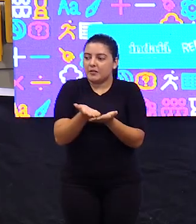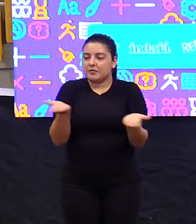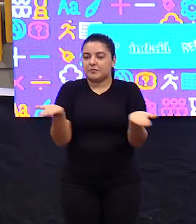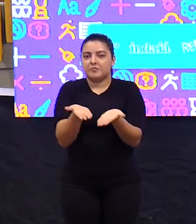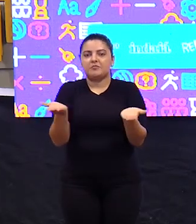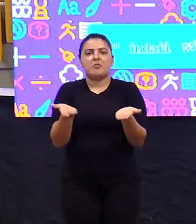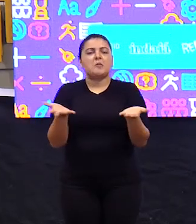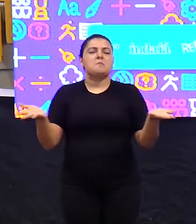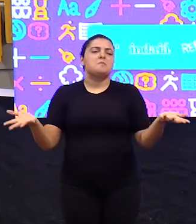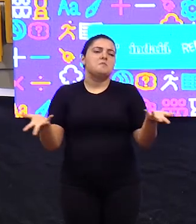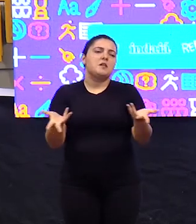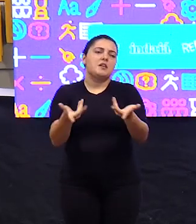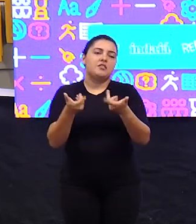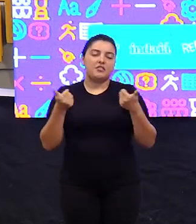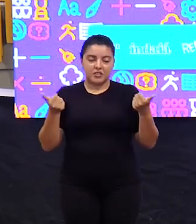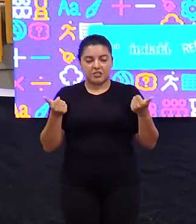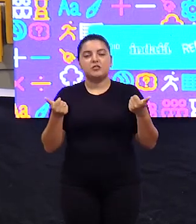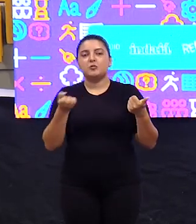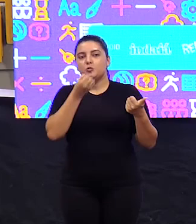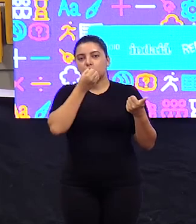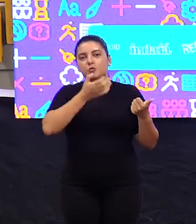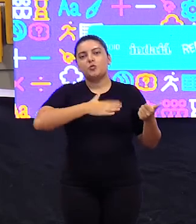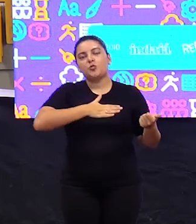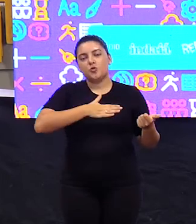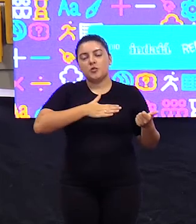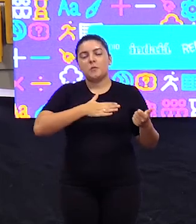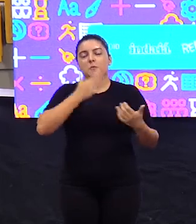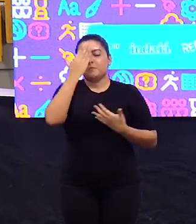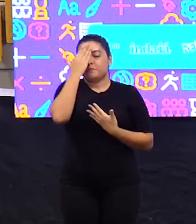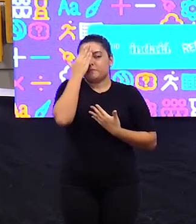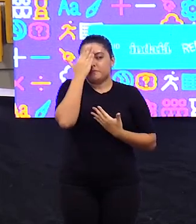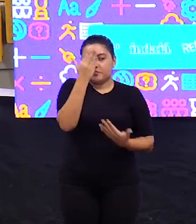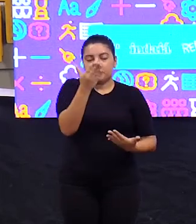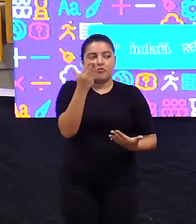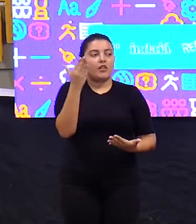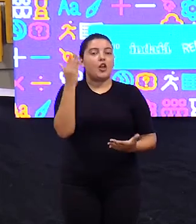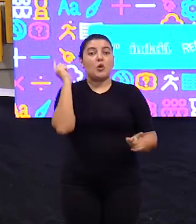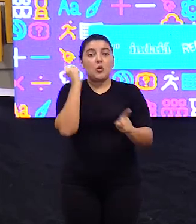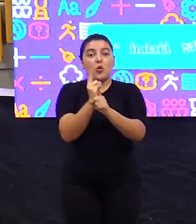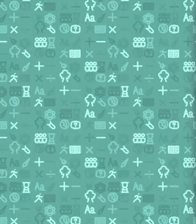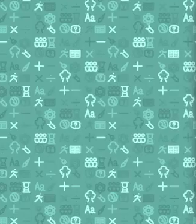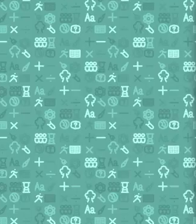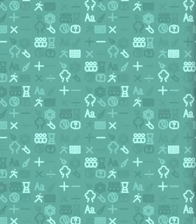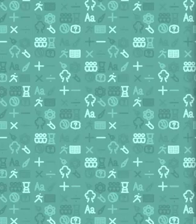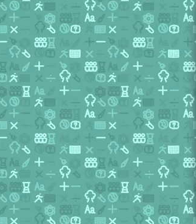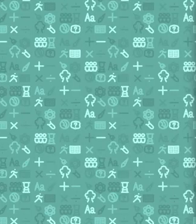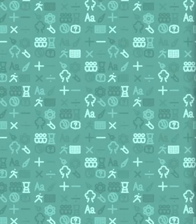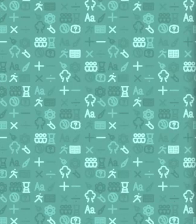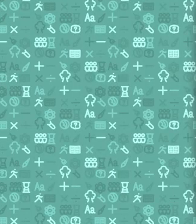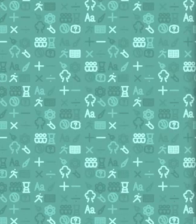Foi sensacional, incrível. Muitíssimo obrigado. Até a próxima vez.